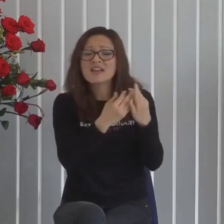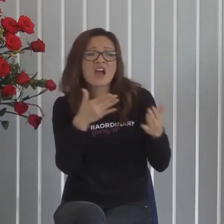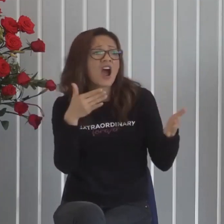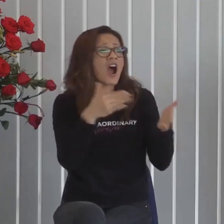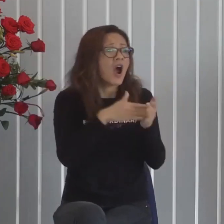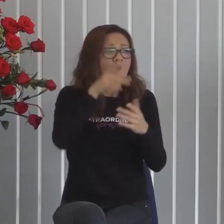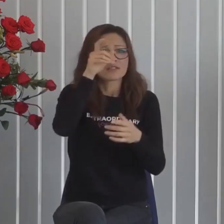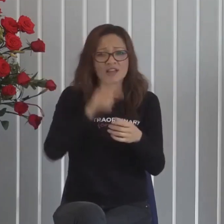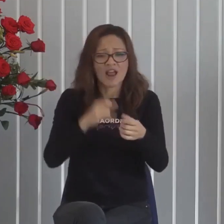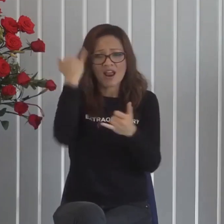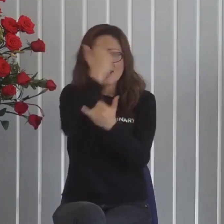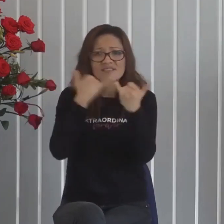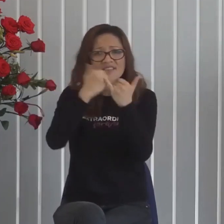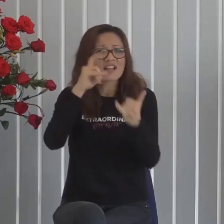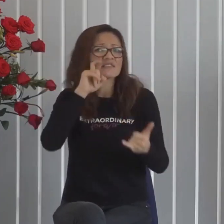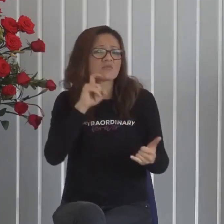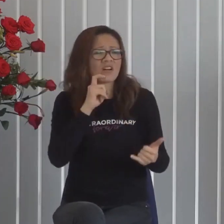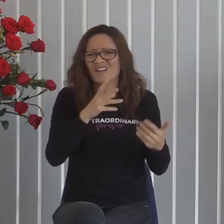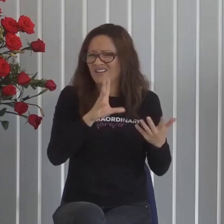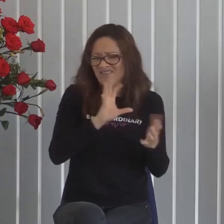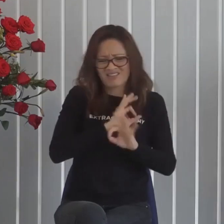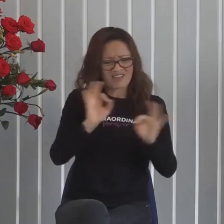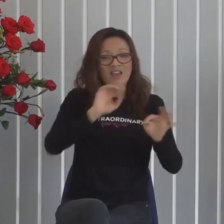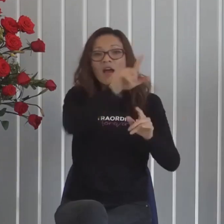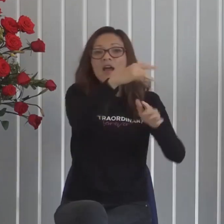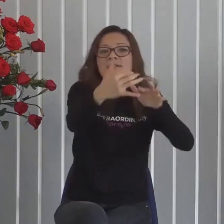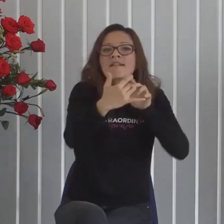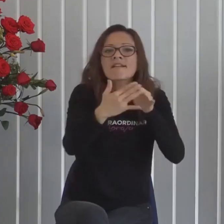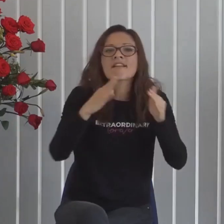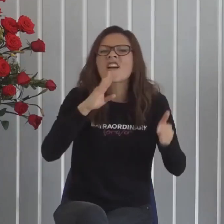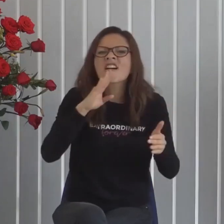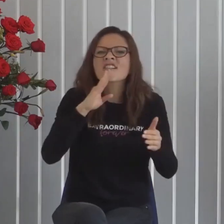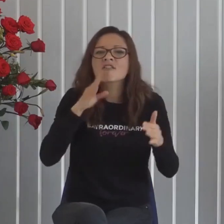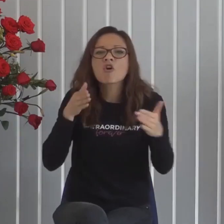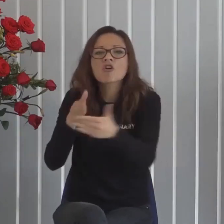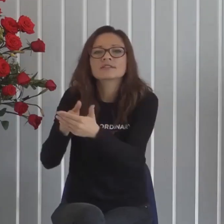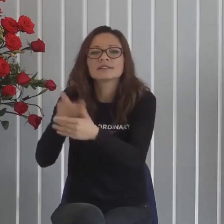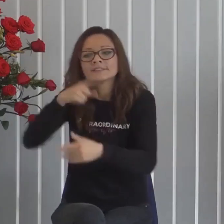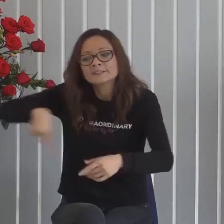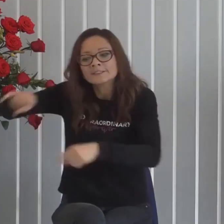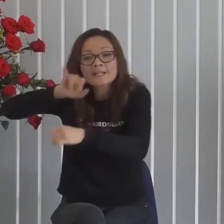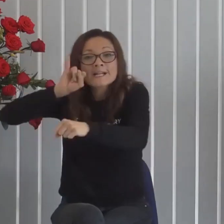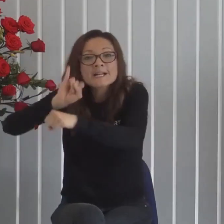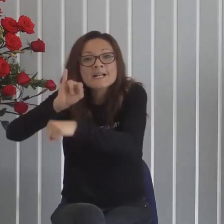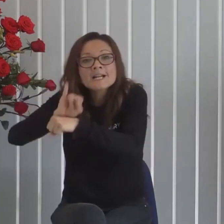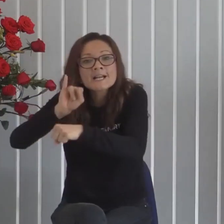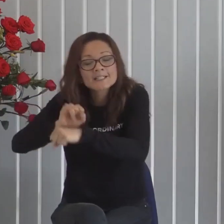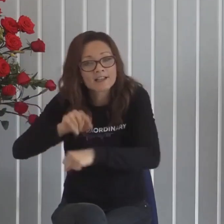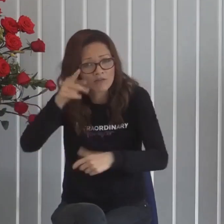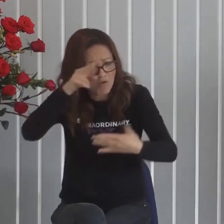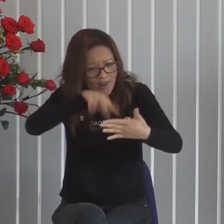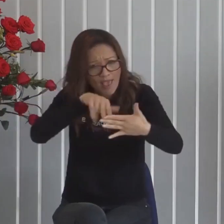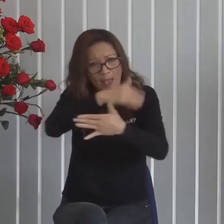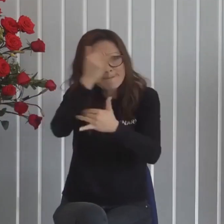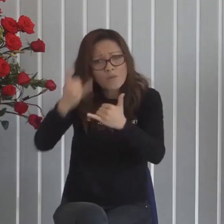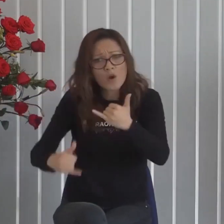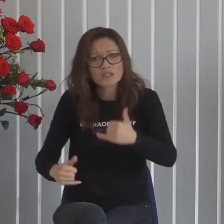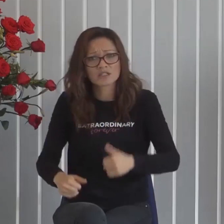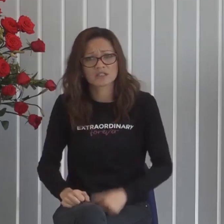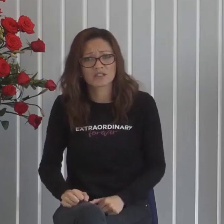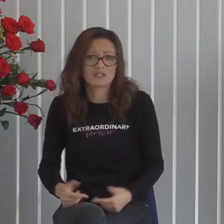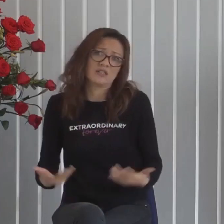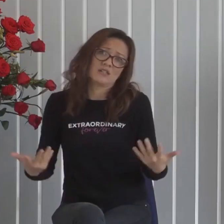sexual? No, la guerra de Satanás es ¿contra quién, viejo? Contra la iglesia. ¿No leyó Apocalipsis? Pues eso